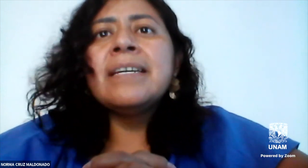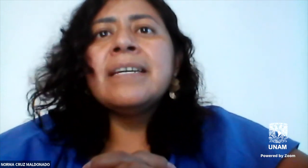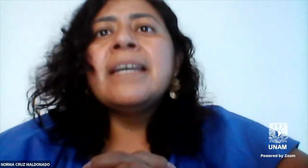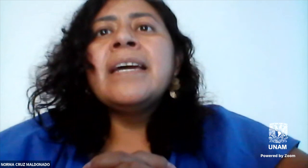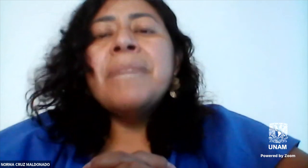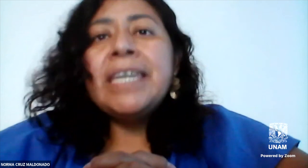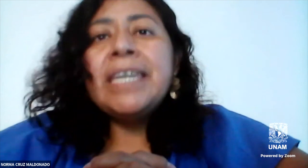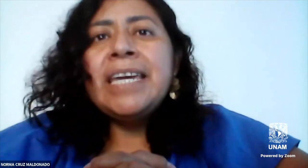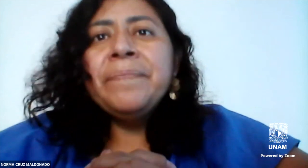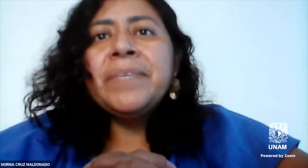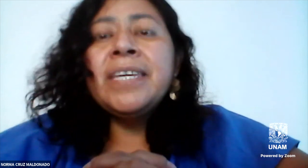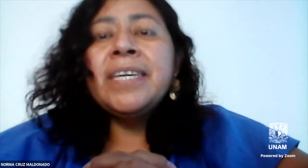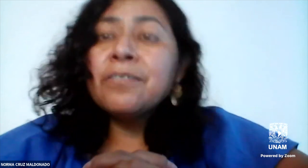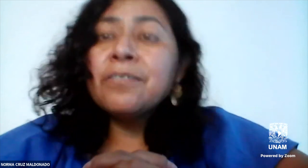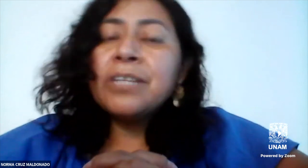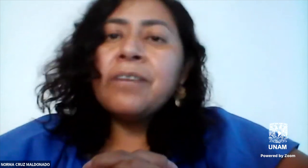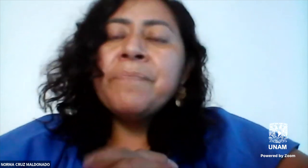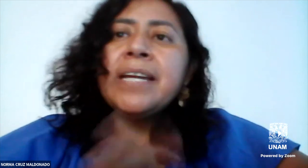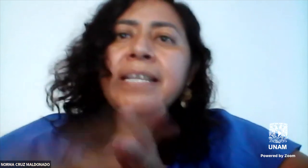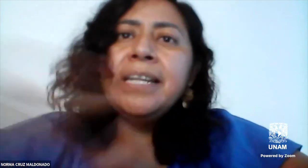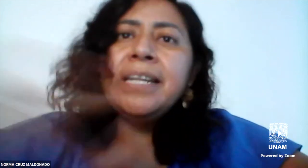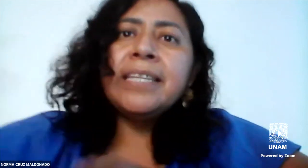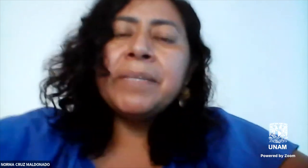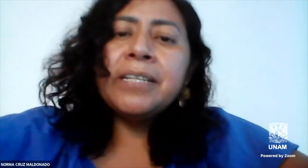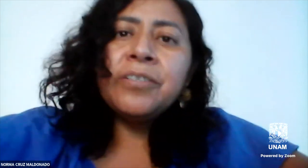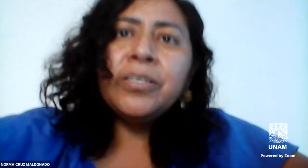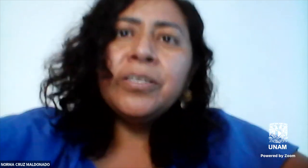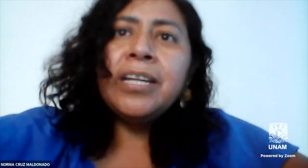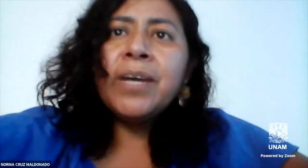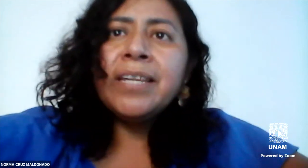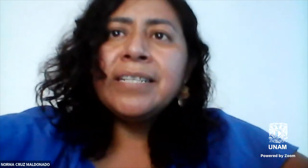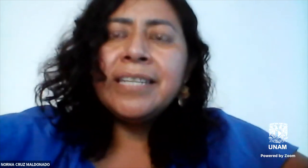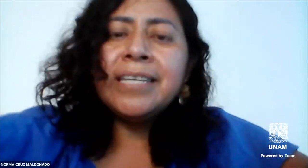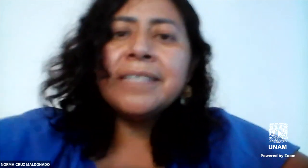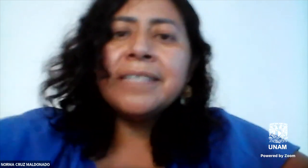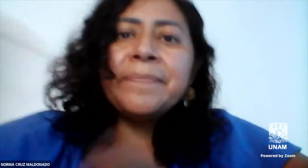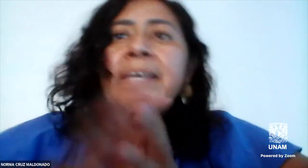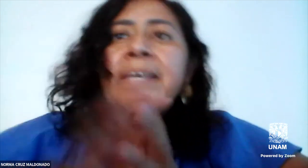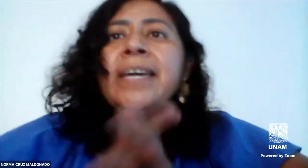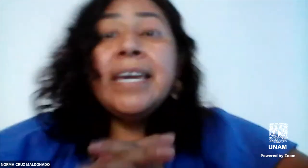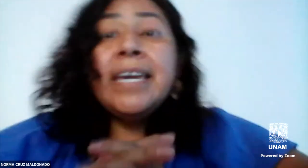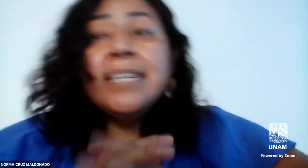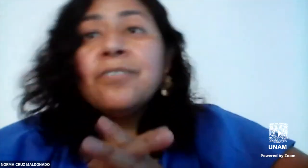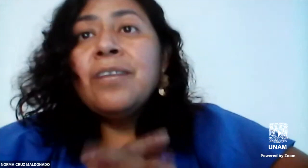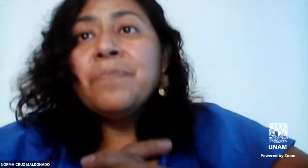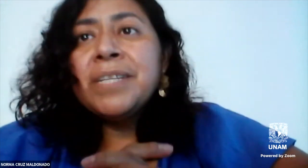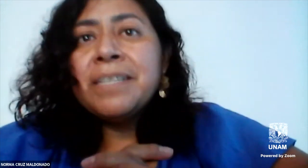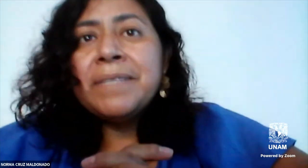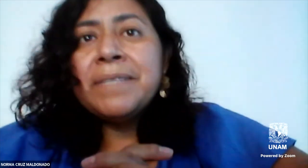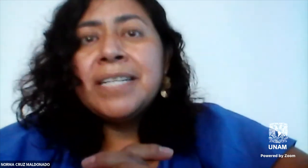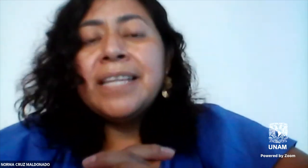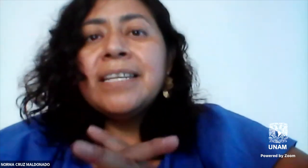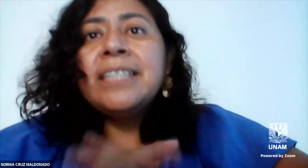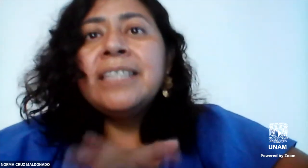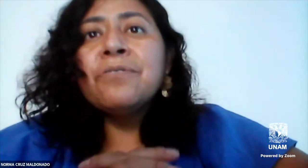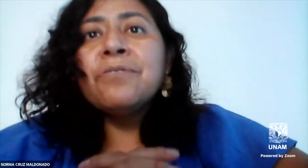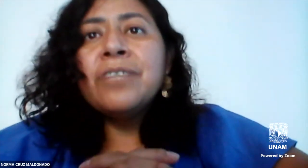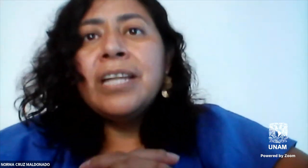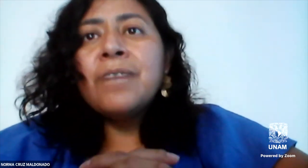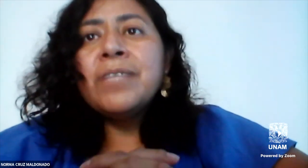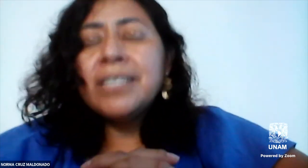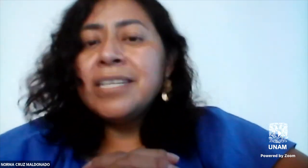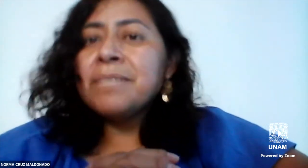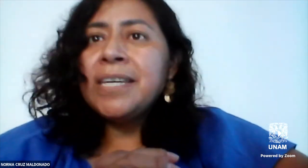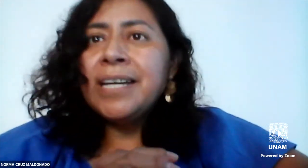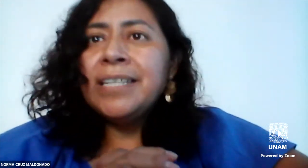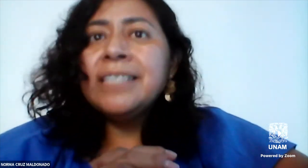Yamil Mejía, quienes nos acompañarán en la interpretación del lenguaje de señas. Ellas son alumnas avanzadas en el uso de